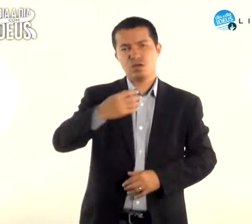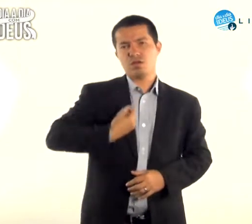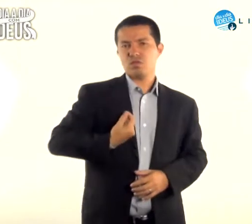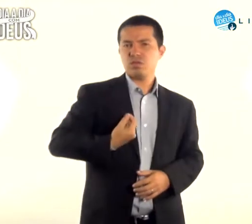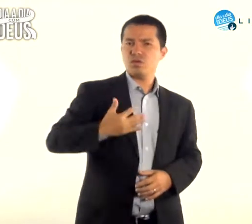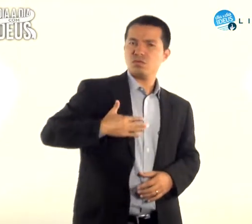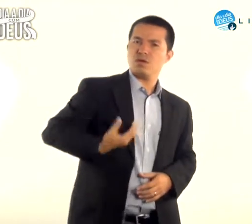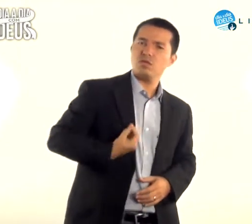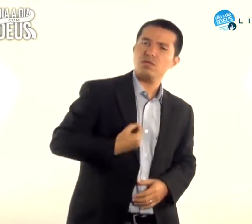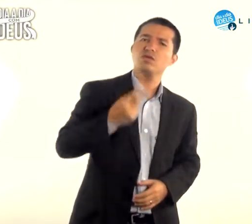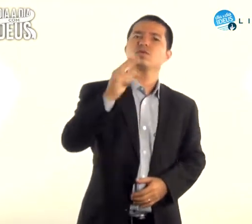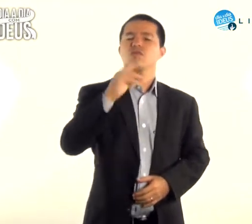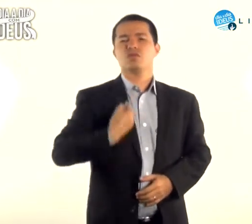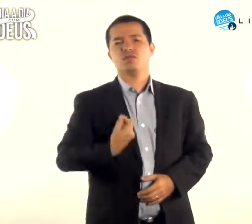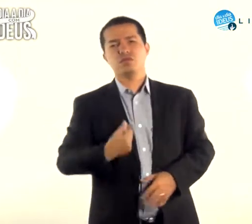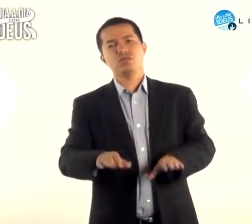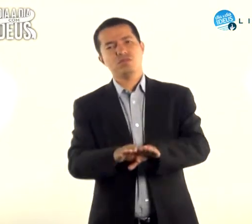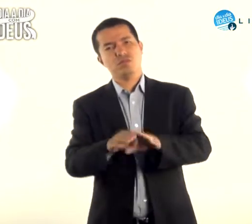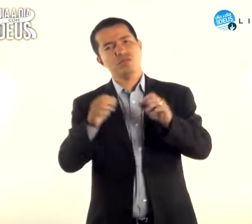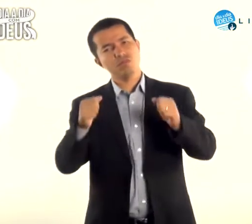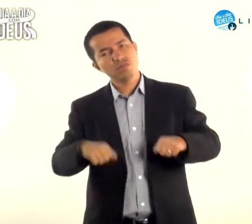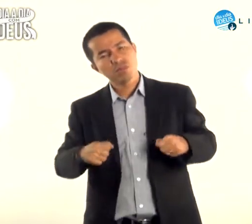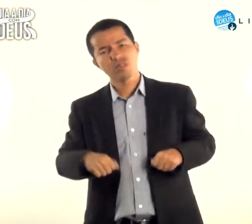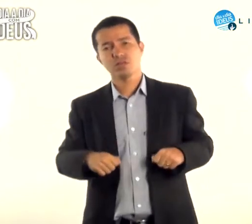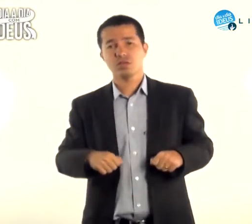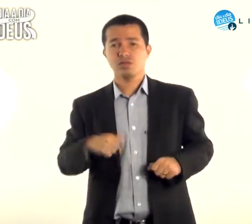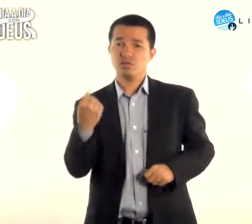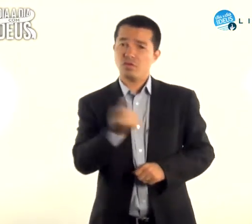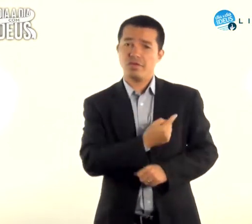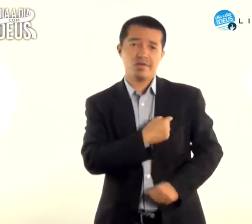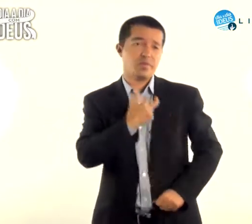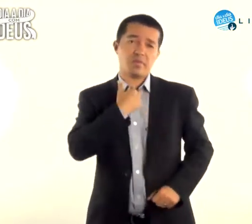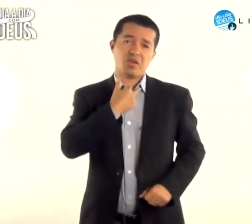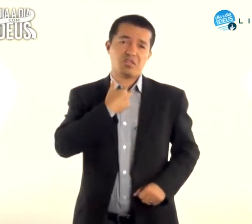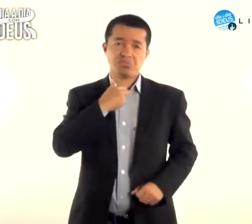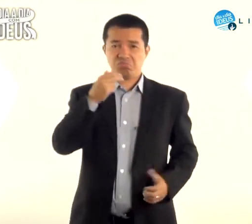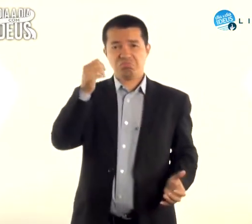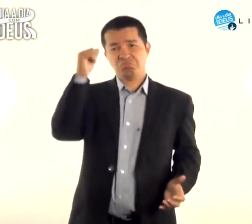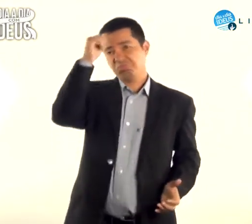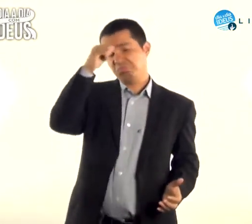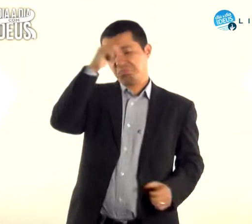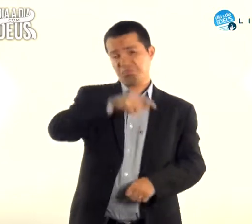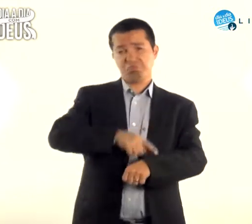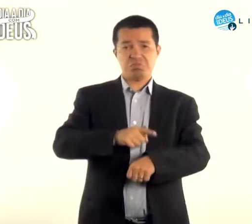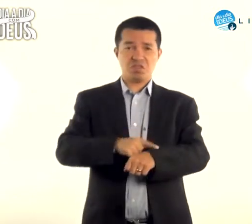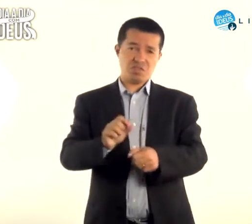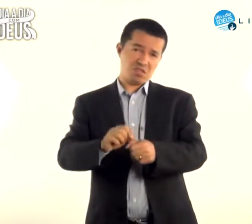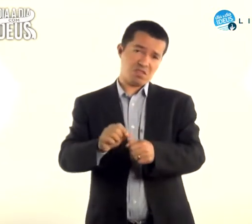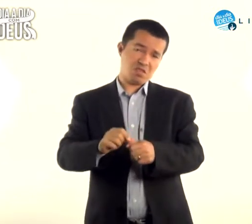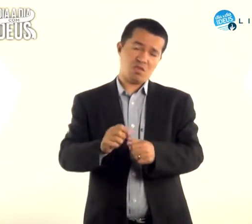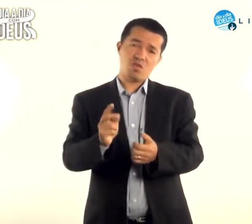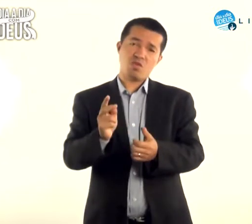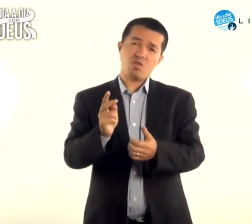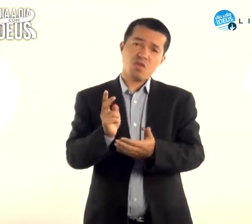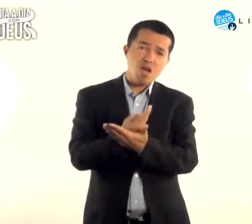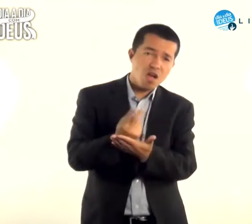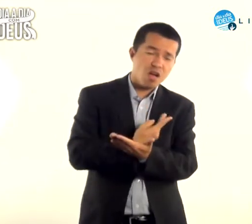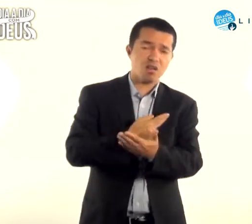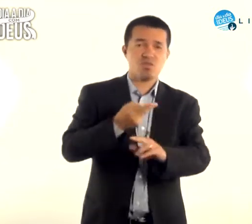sua. Não podemos usar o tempo impensadamente e desperdiçá-lo. Afinal,